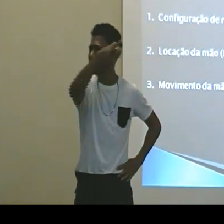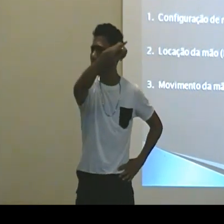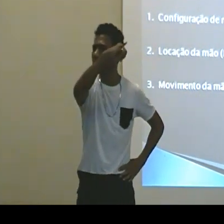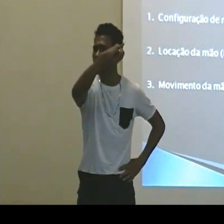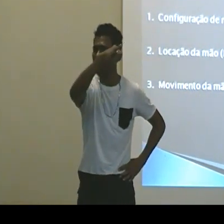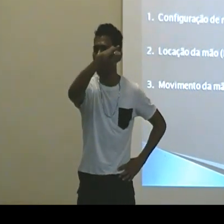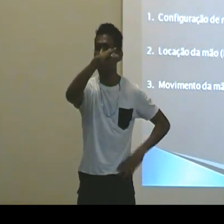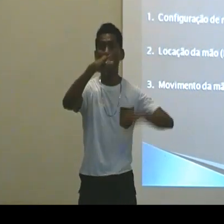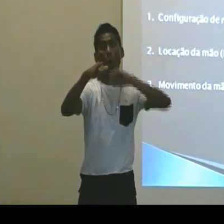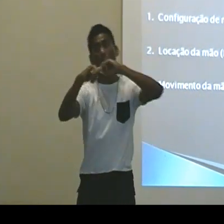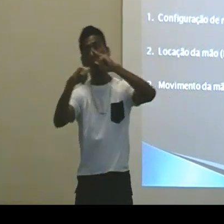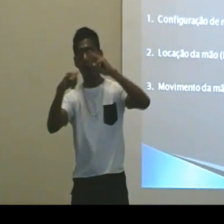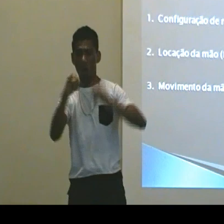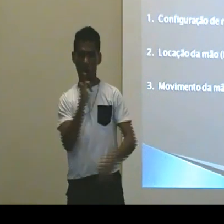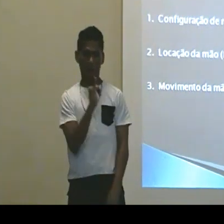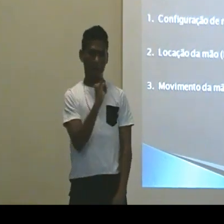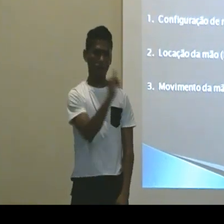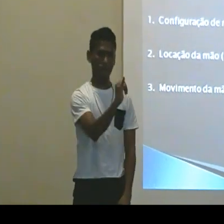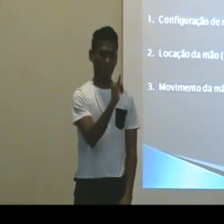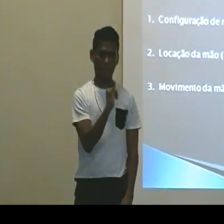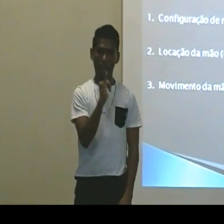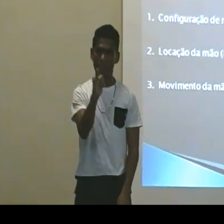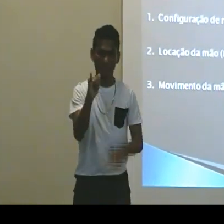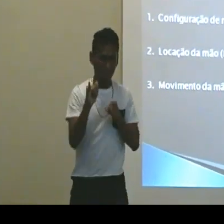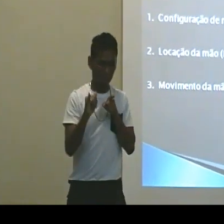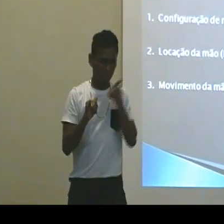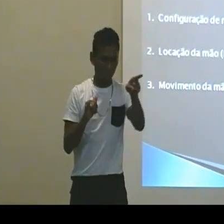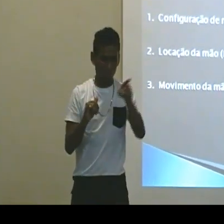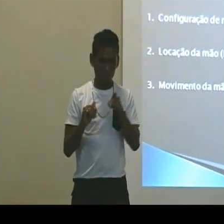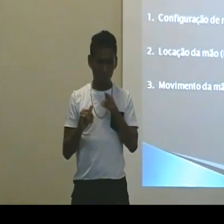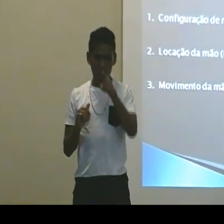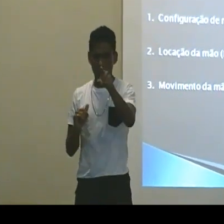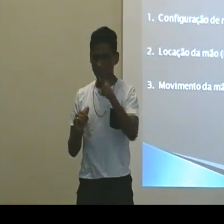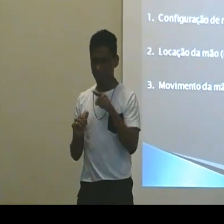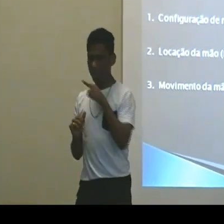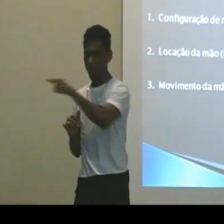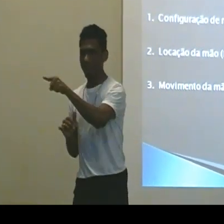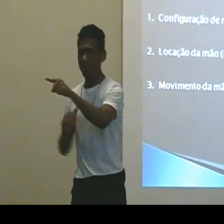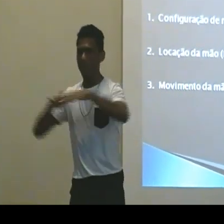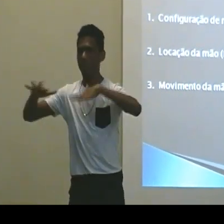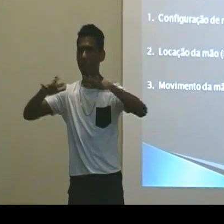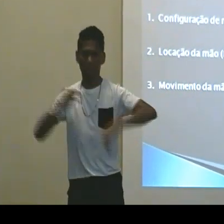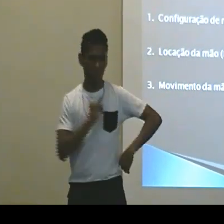né? De um lado para o outro, não diagonal para cima. Esse sinal, ó, dizer para frente, para um lado, para o outro.